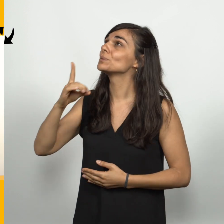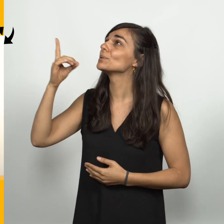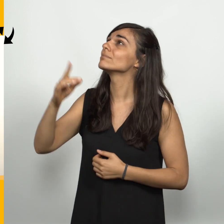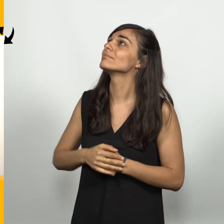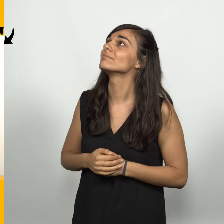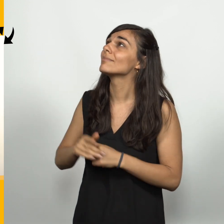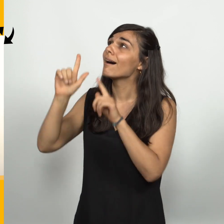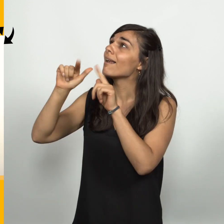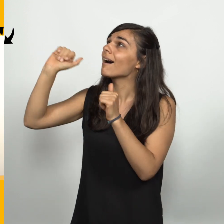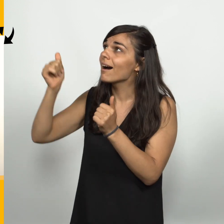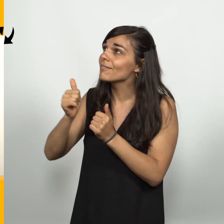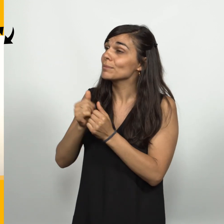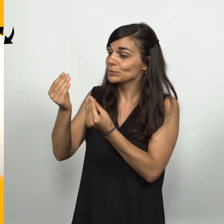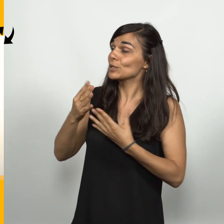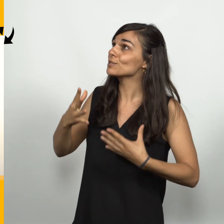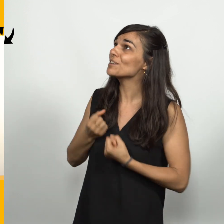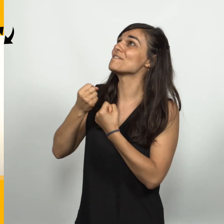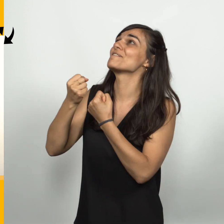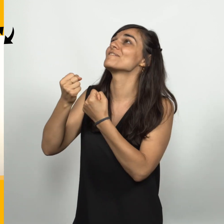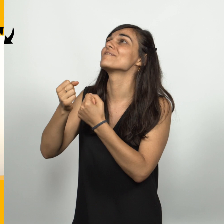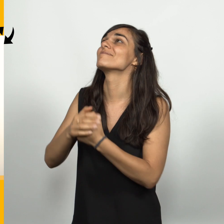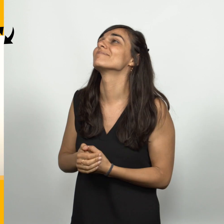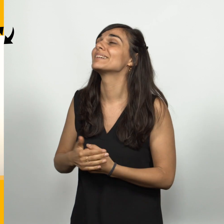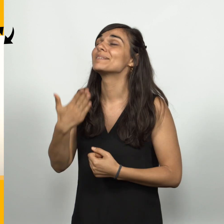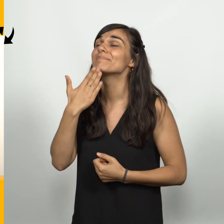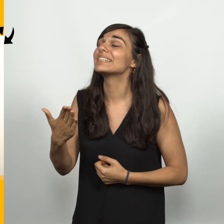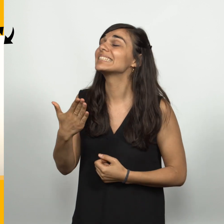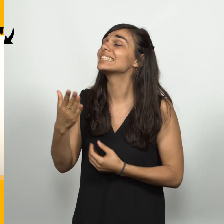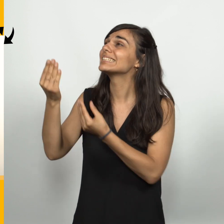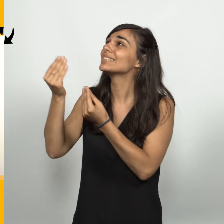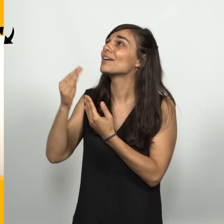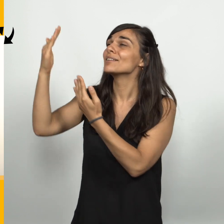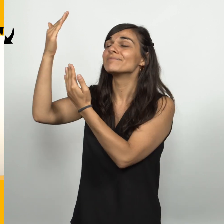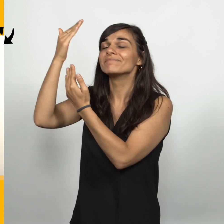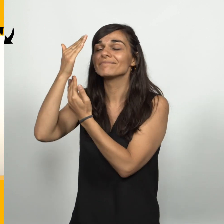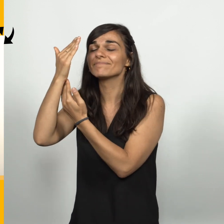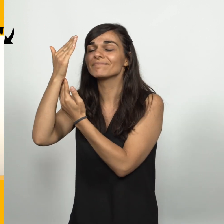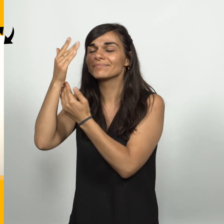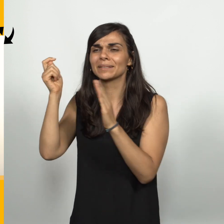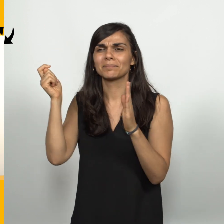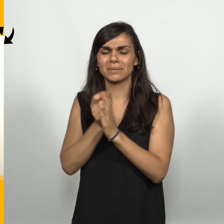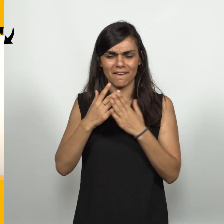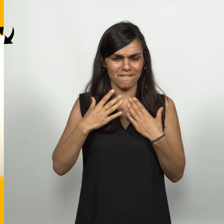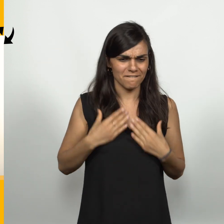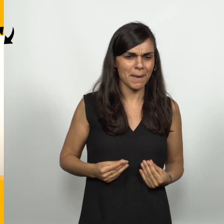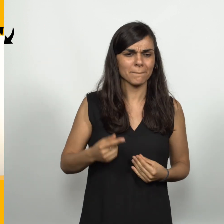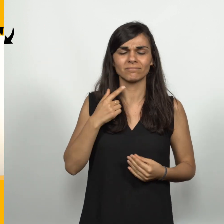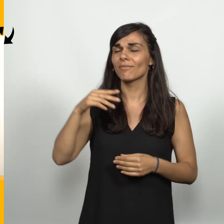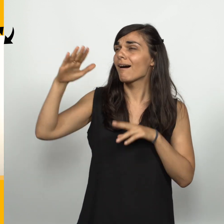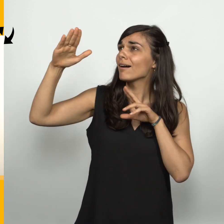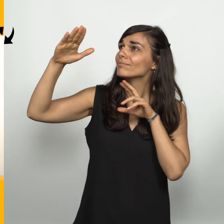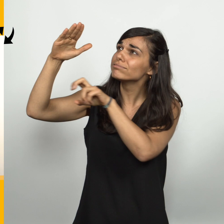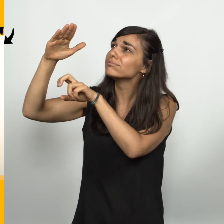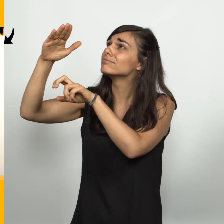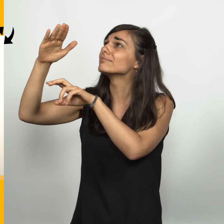me secourir. Merci parce que tu es mon refuge quand je suis faible, mon refuge dans ma détresse, mon abri